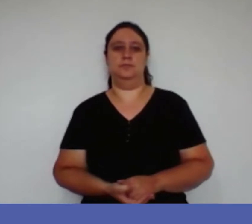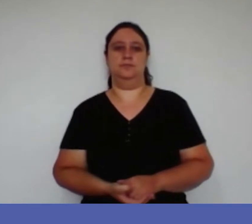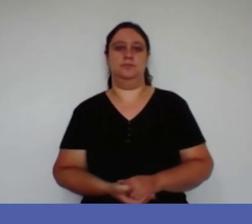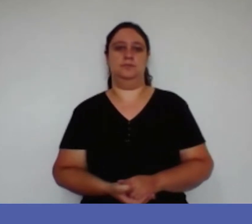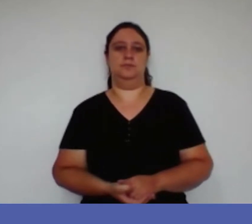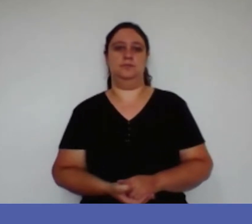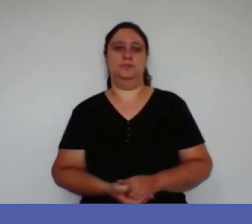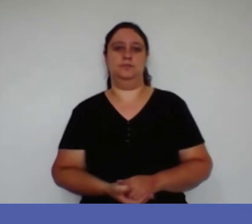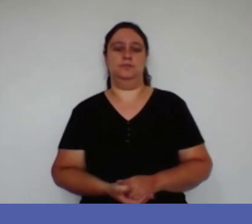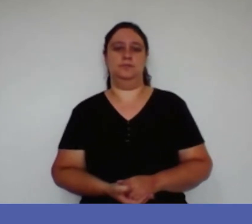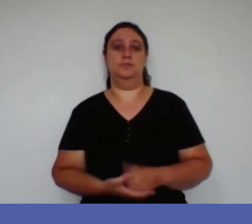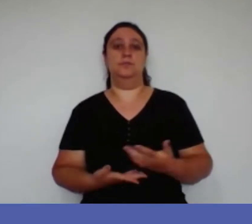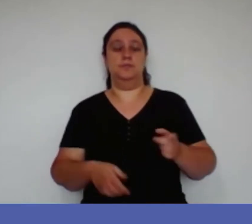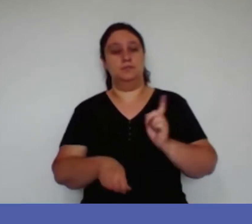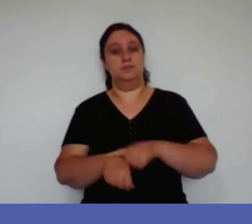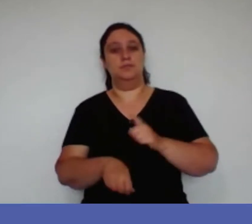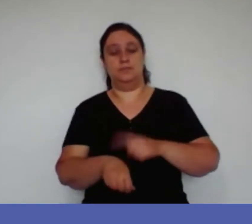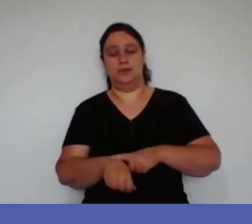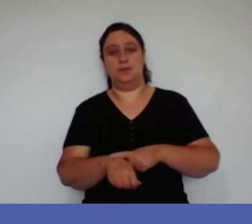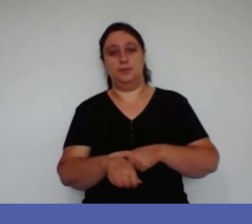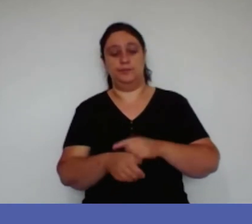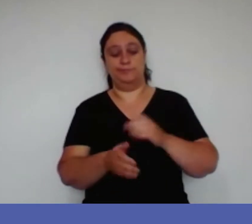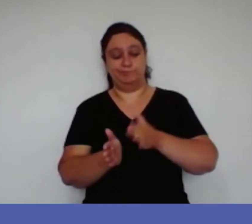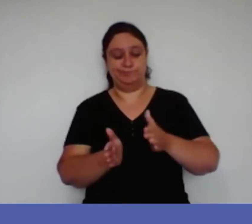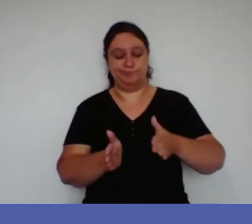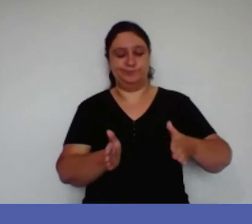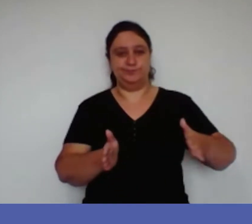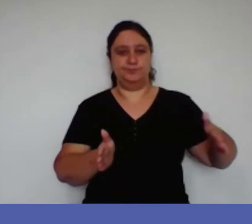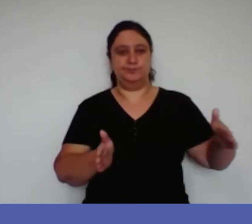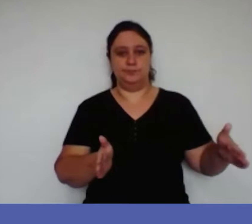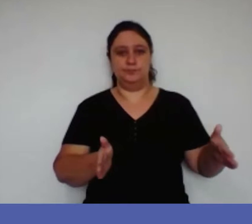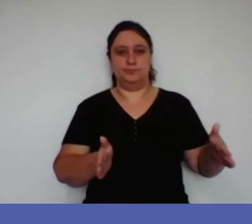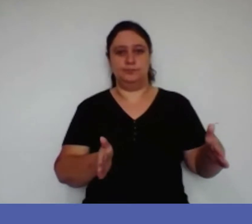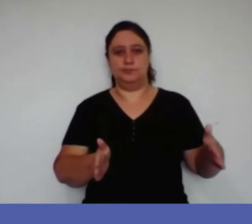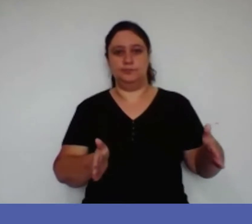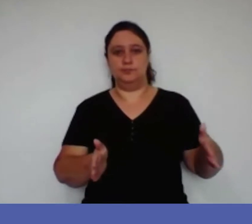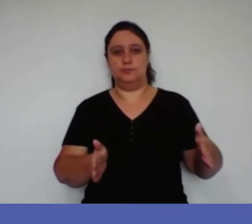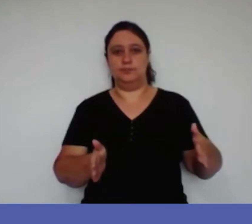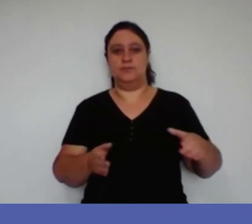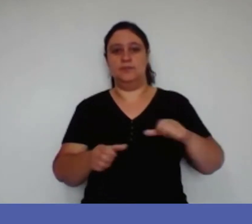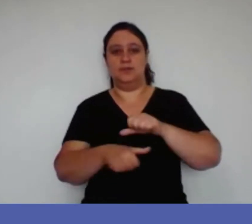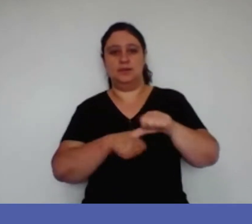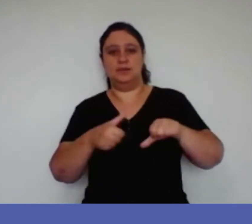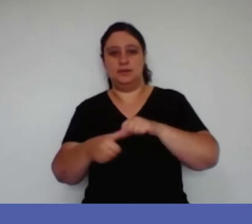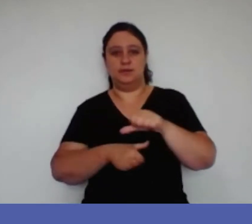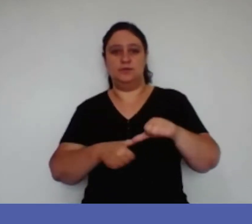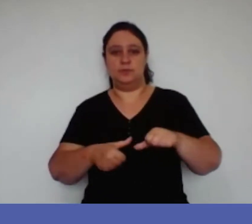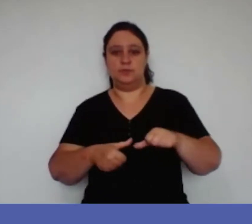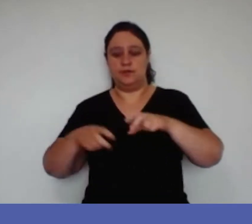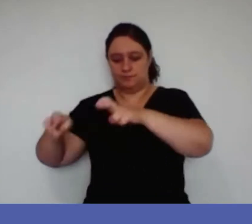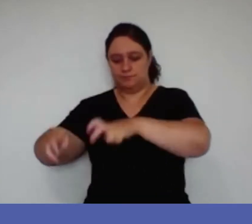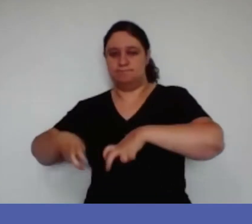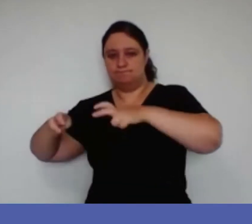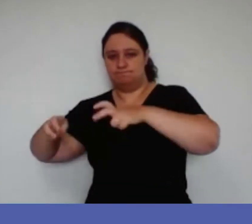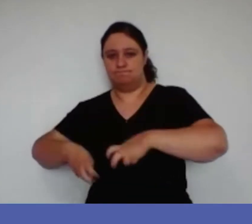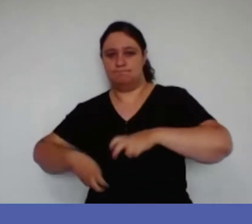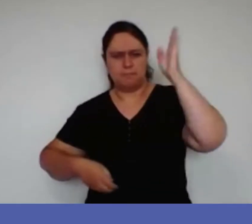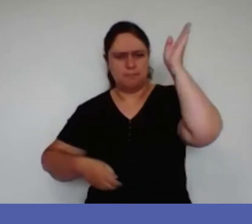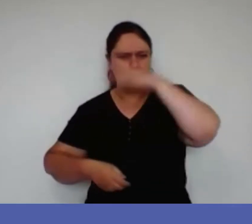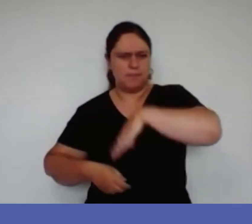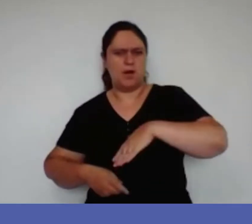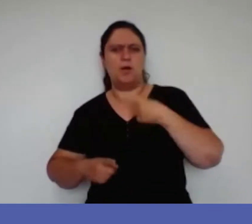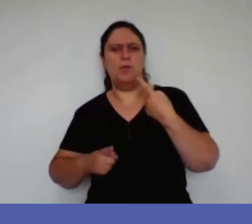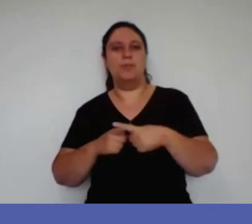tempo, né, eles passaram a ser lavradores maus, passaram a espancar